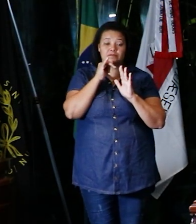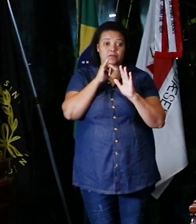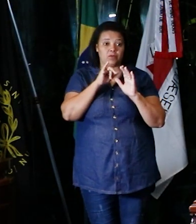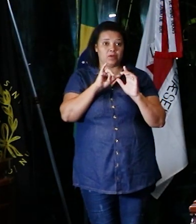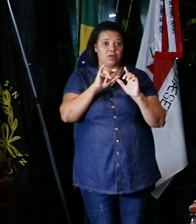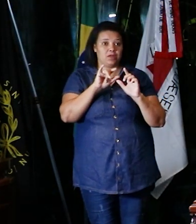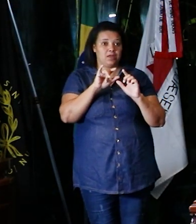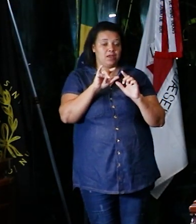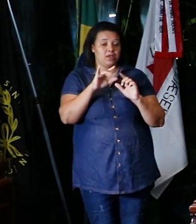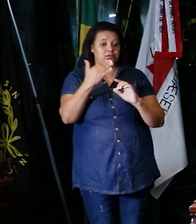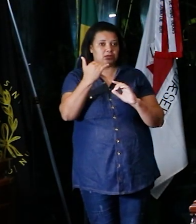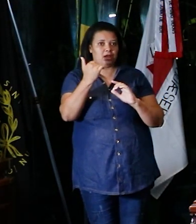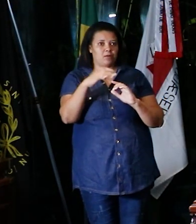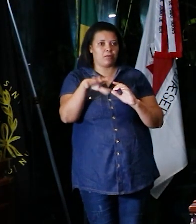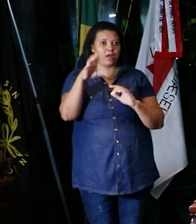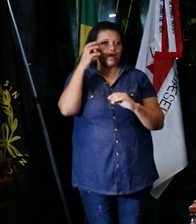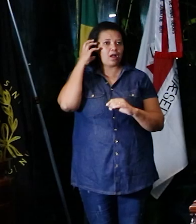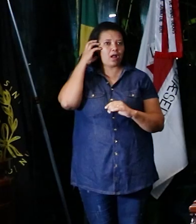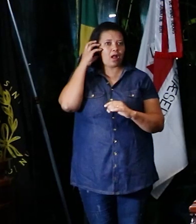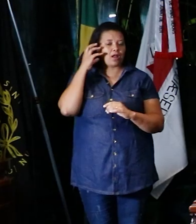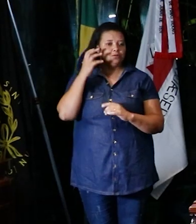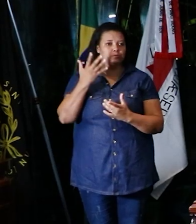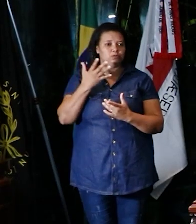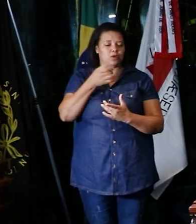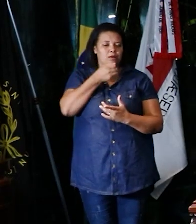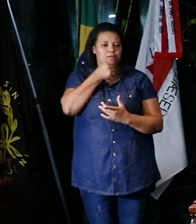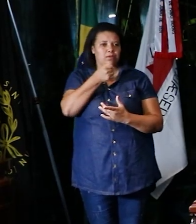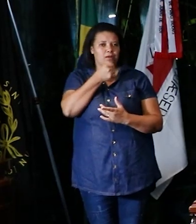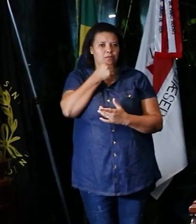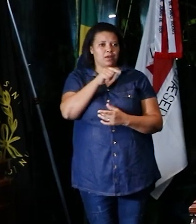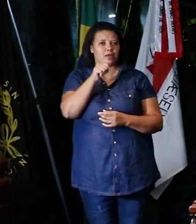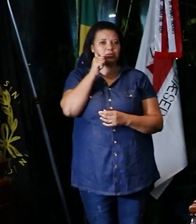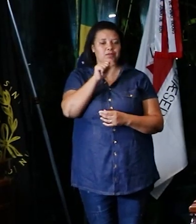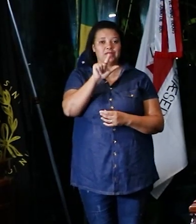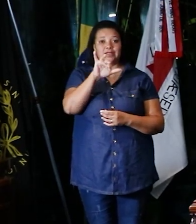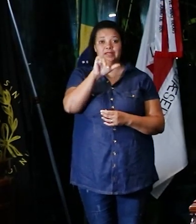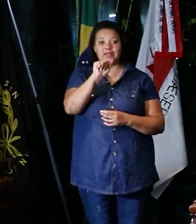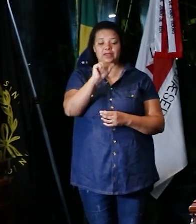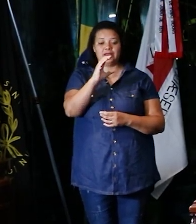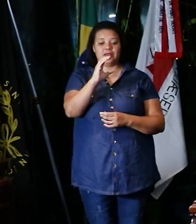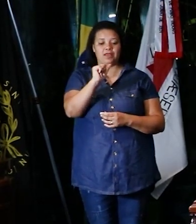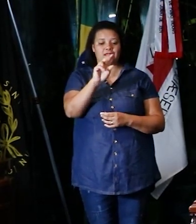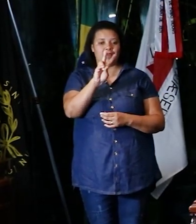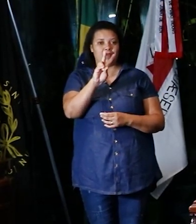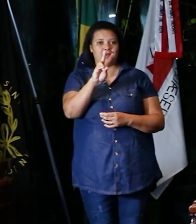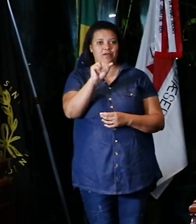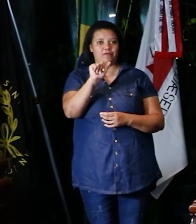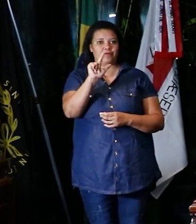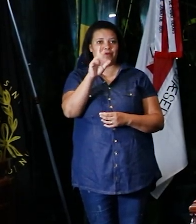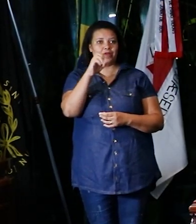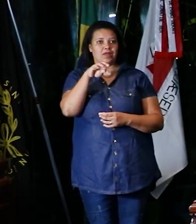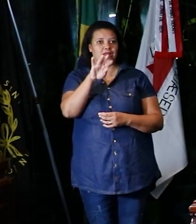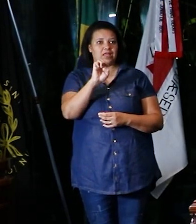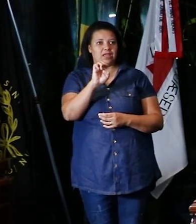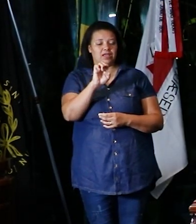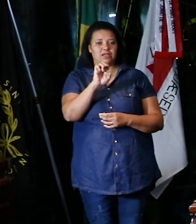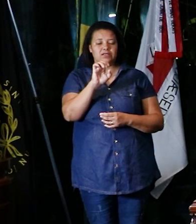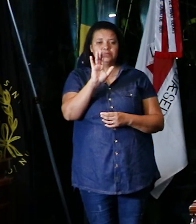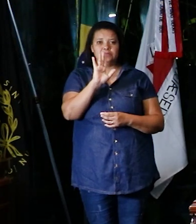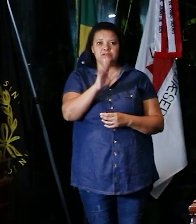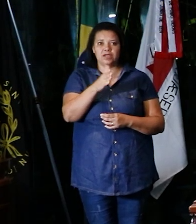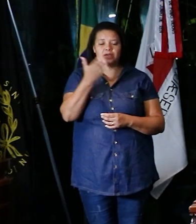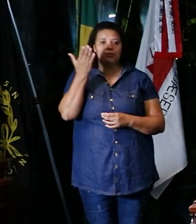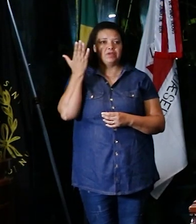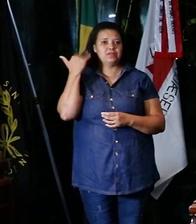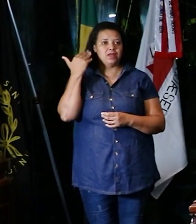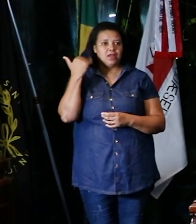rádio. Com a Lia Cavalcante, que era uma grande amiga dele, ele fez assim, programas enormes no